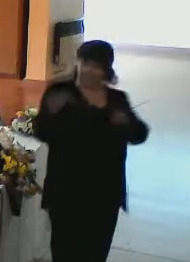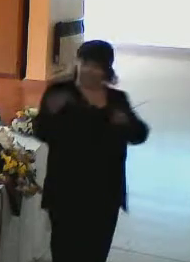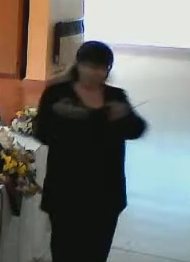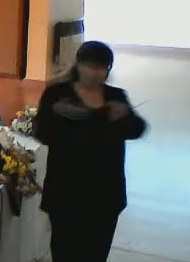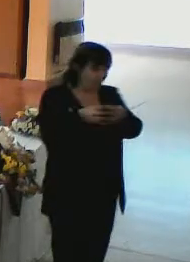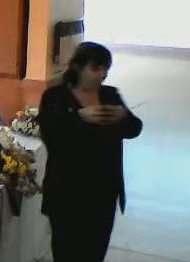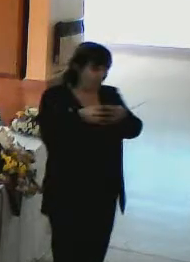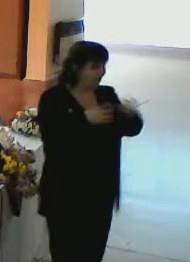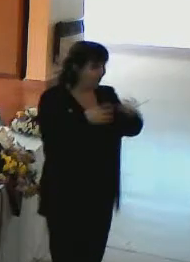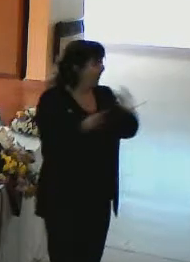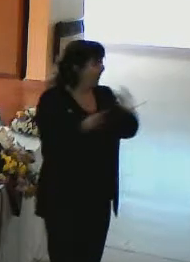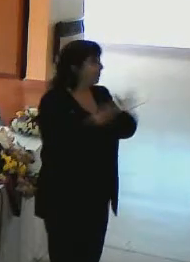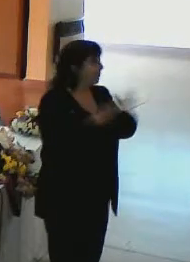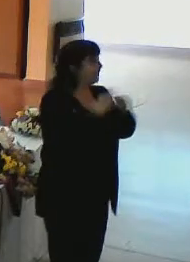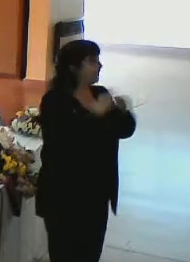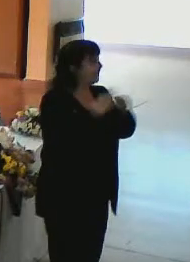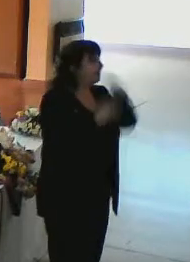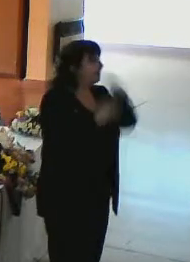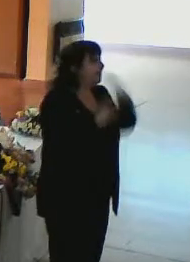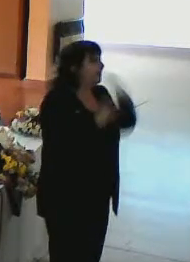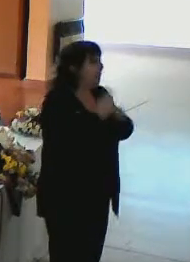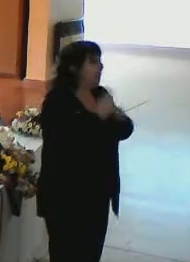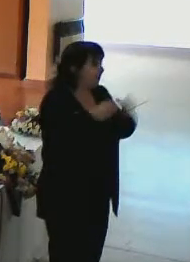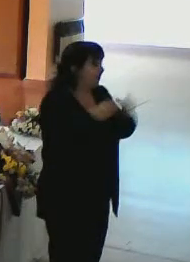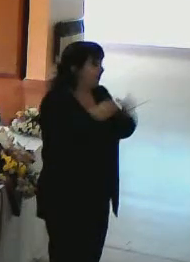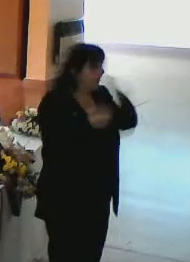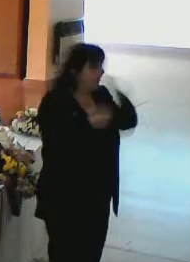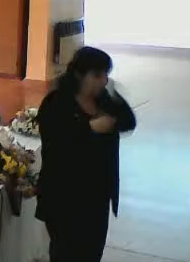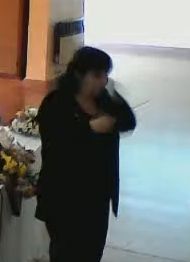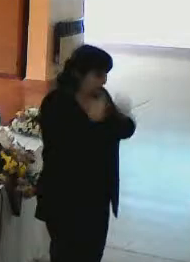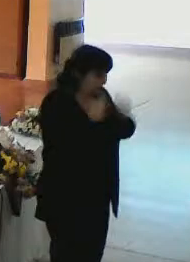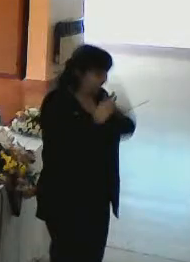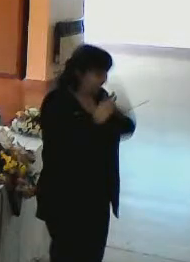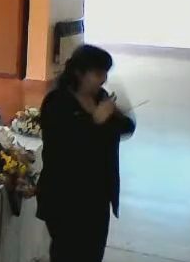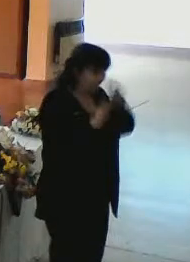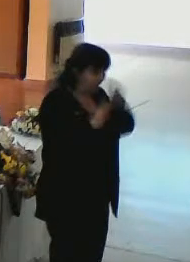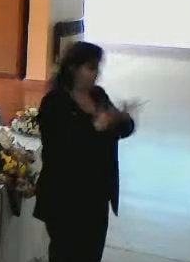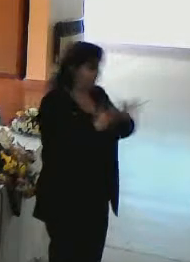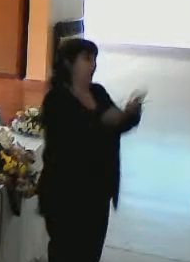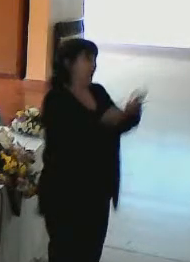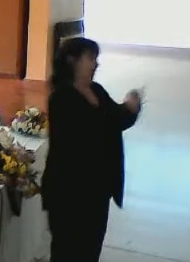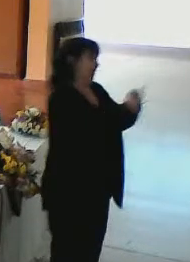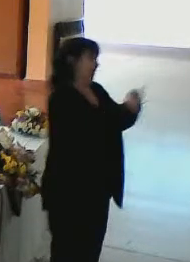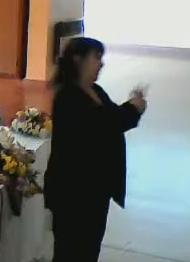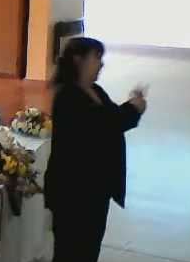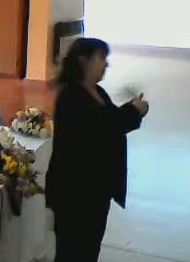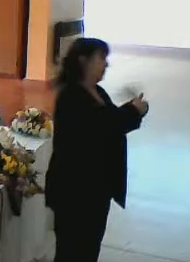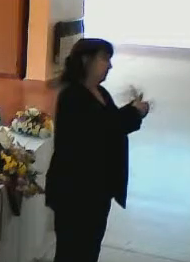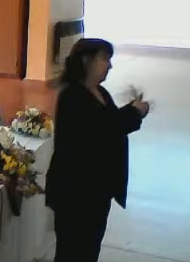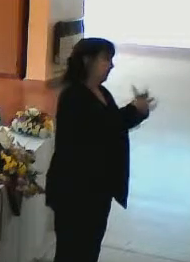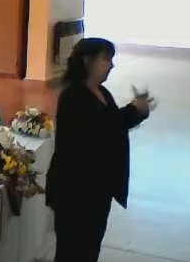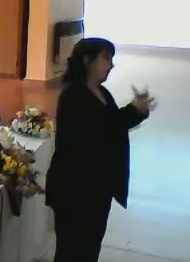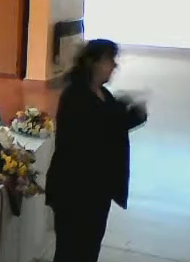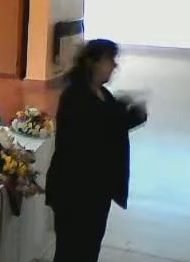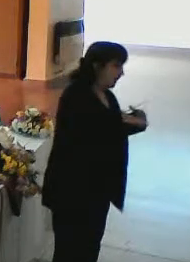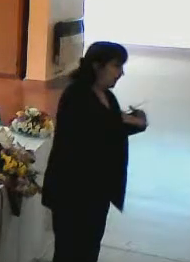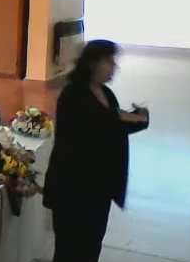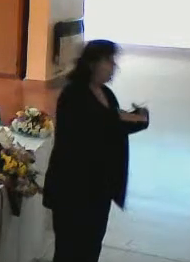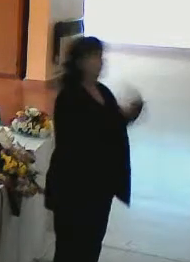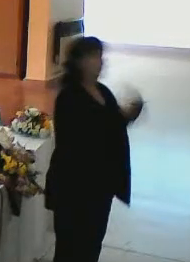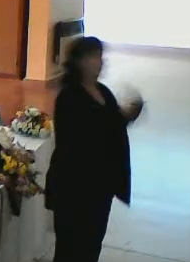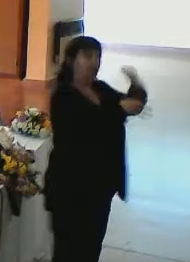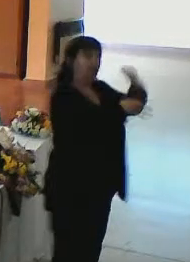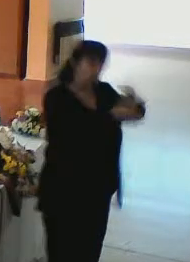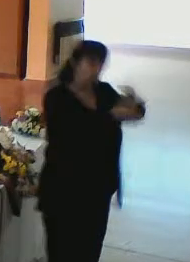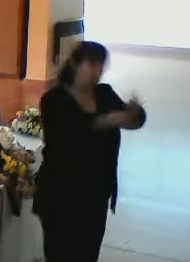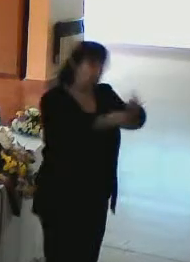del mundo para ayudar. Y abarca intervenciones no solo en el niño, sino en la escuela